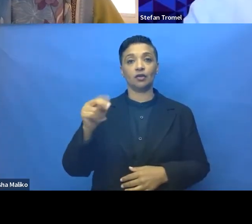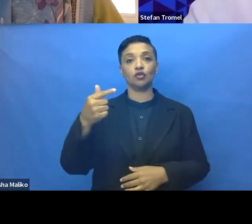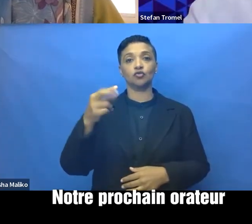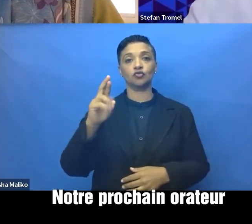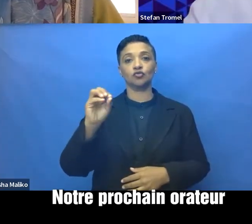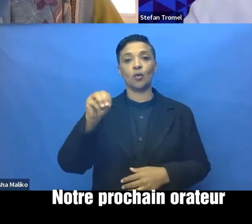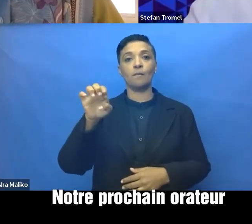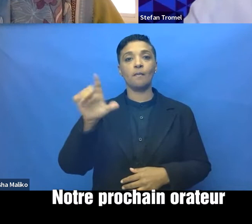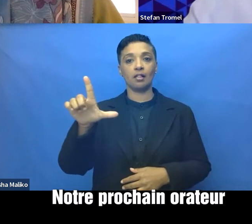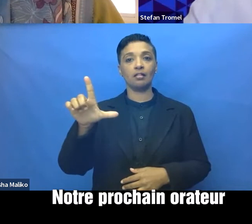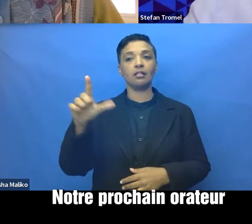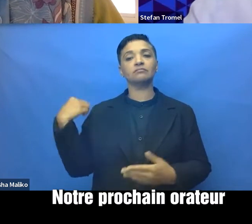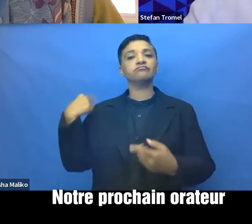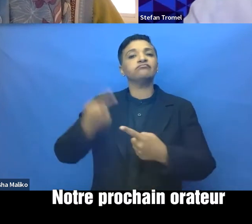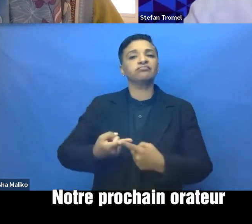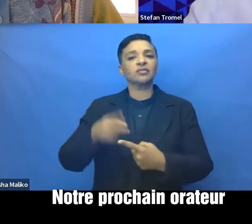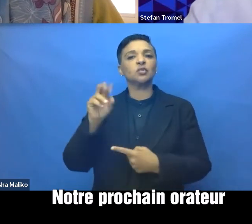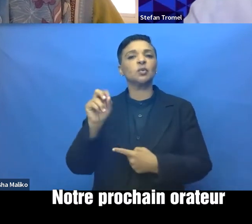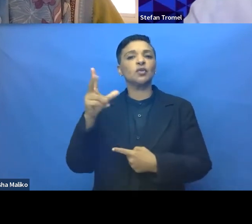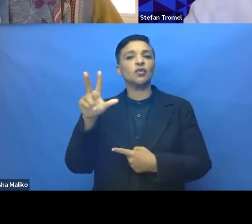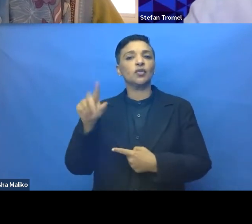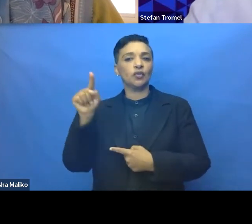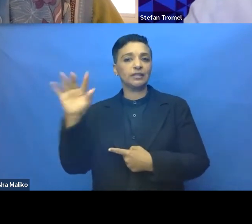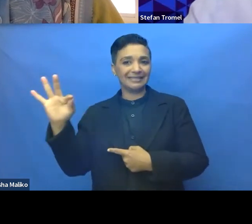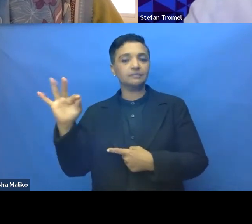chat. Maintenant,